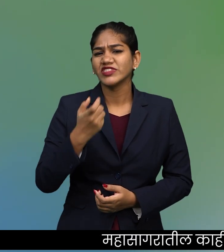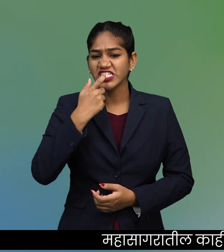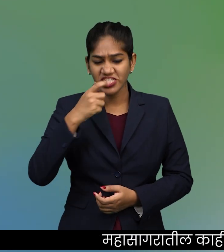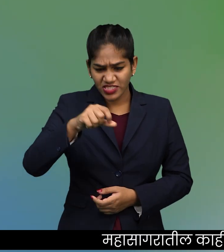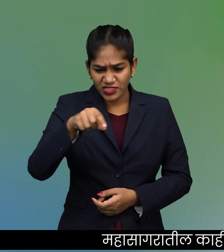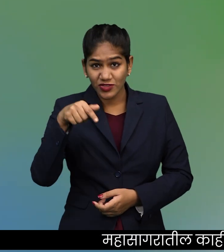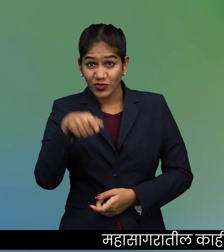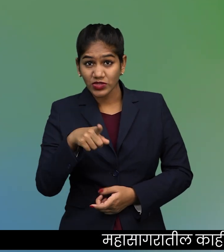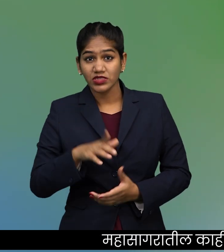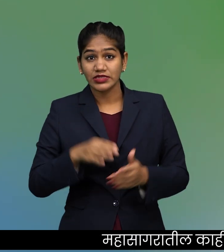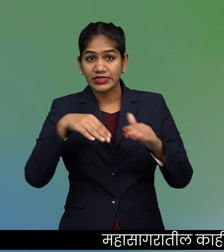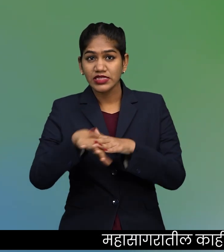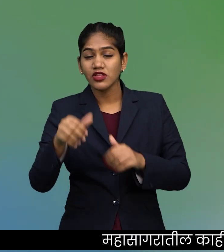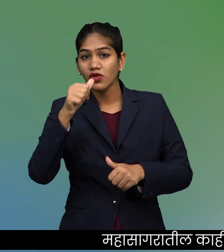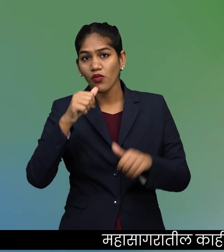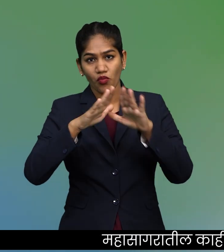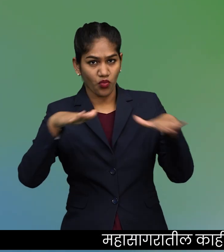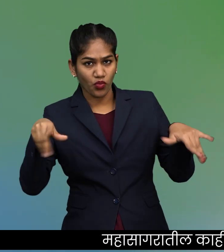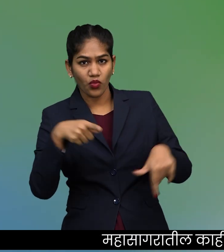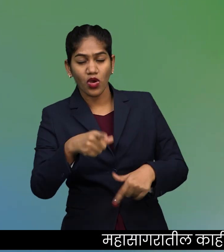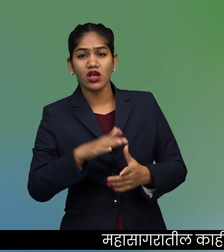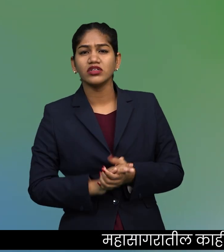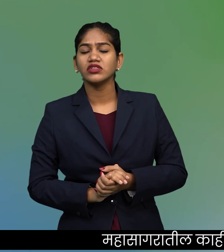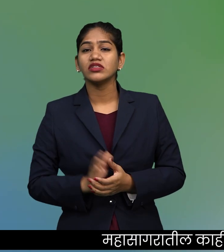महासागरातील काही मीठ समुद्राखालील ज्वालामुखी